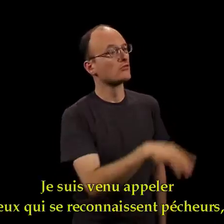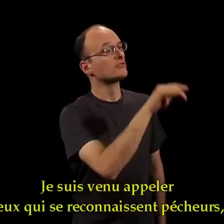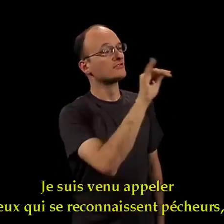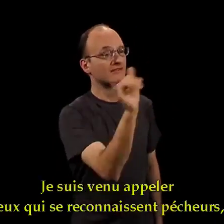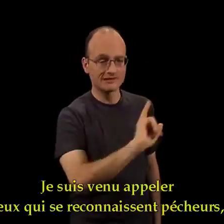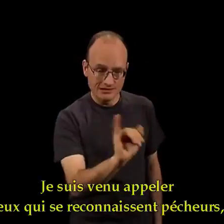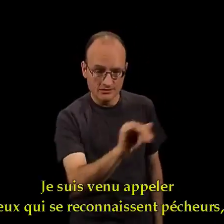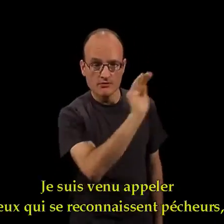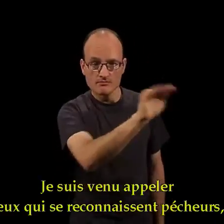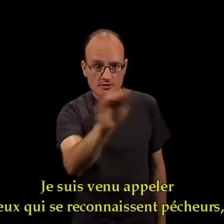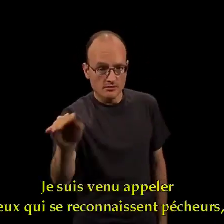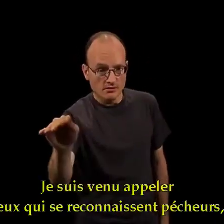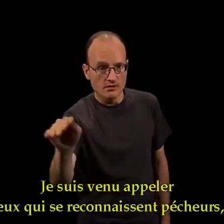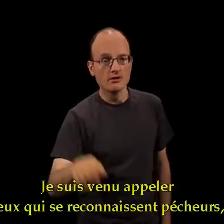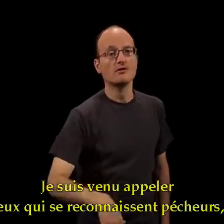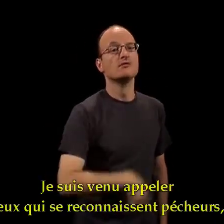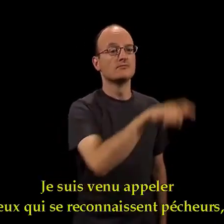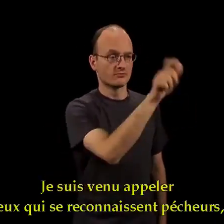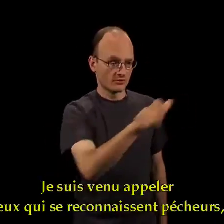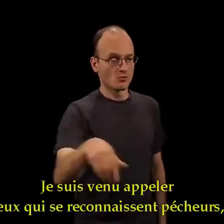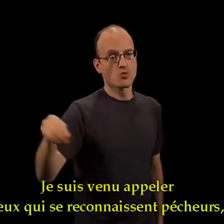Je suis venu appeler ceux qui se reconnaissent pécheurs